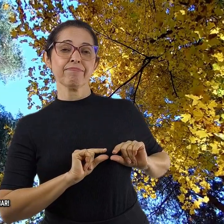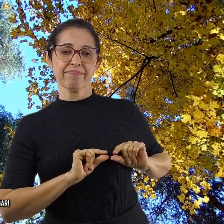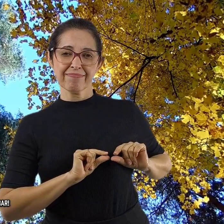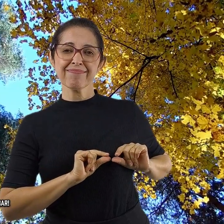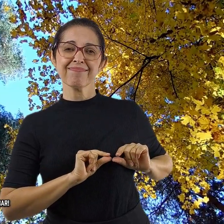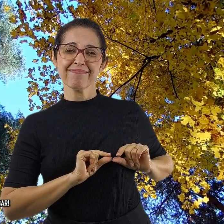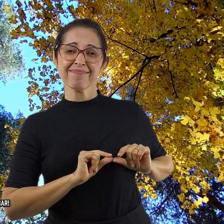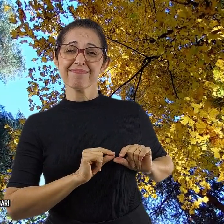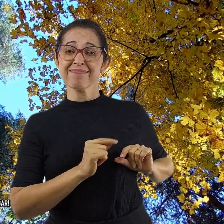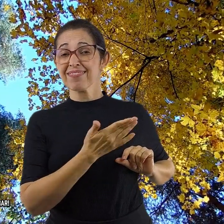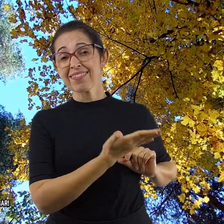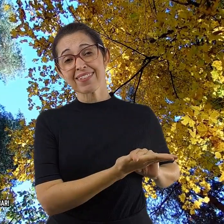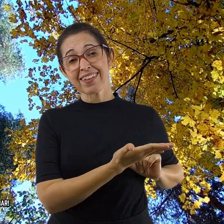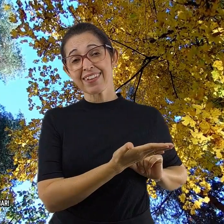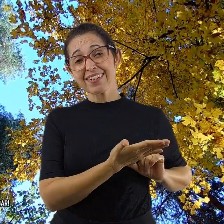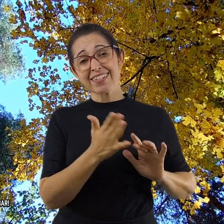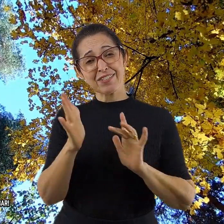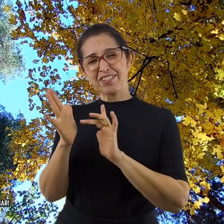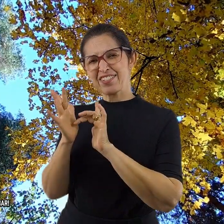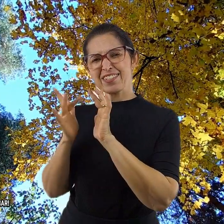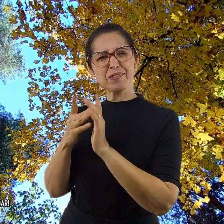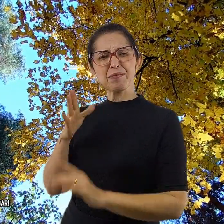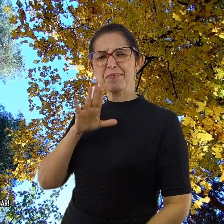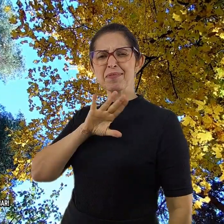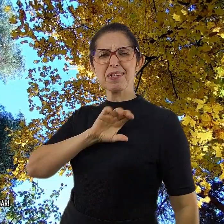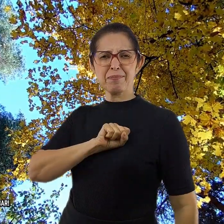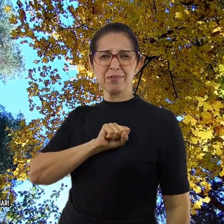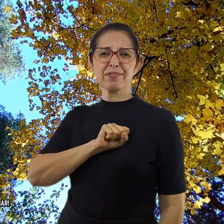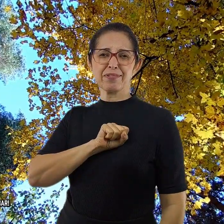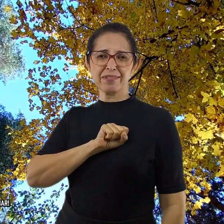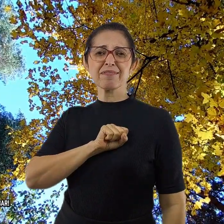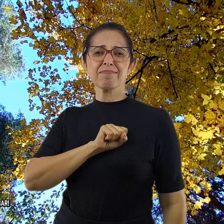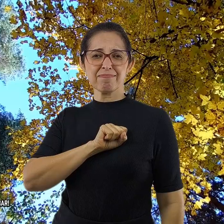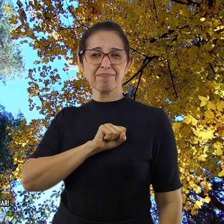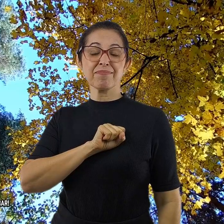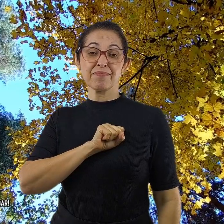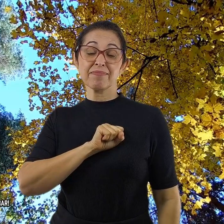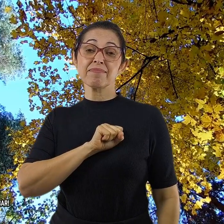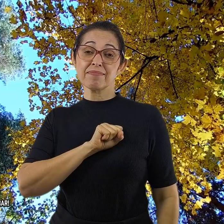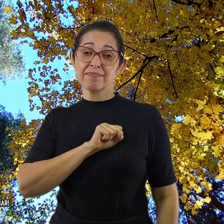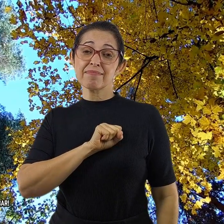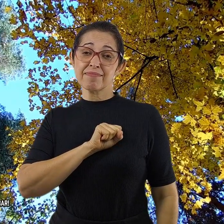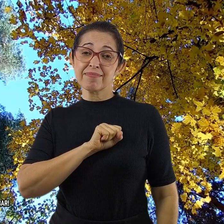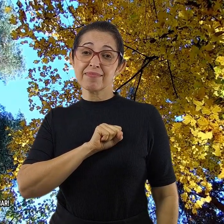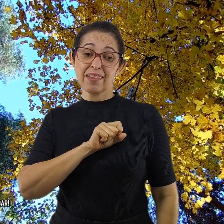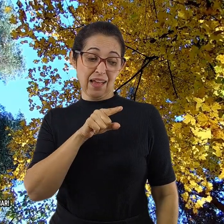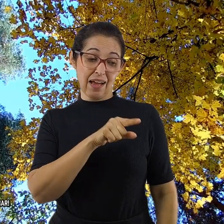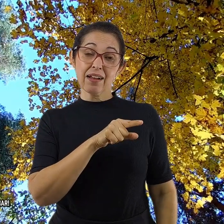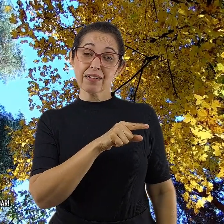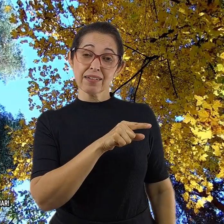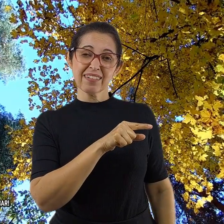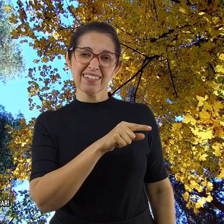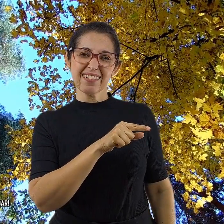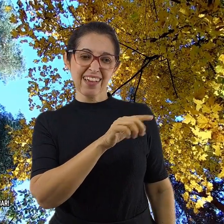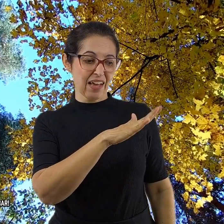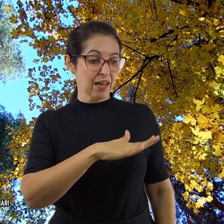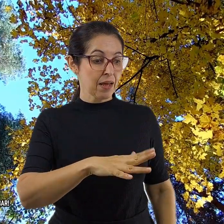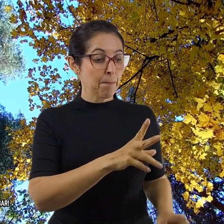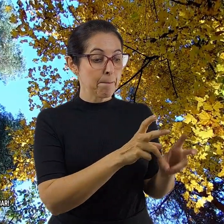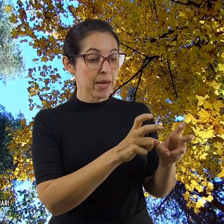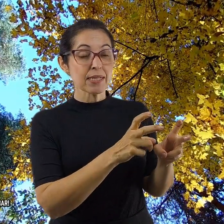E ela amou o Senhor Jesus. E nós vemos isso muito evidente na vida dos